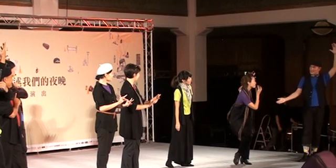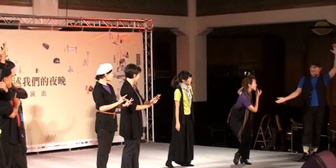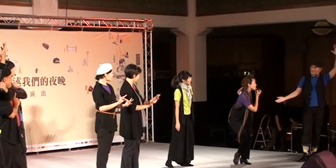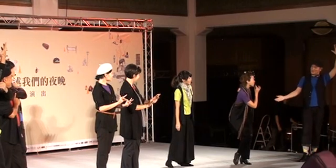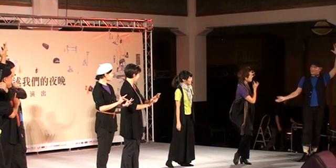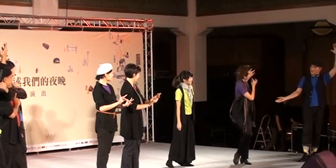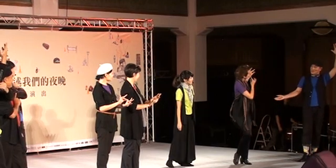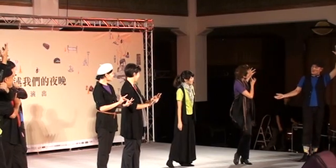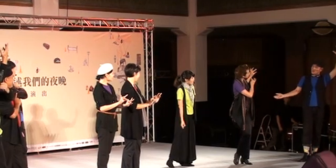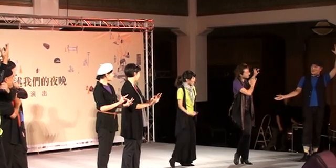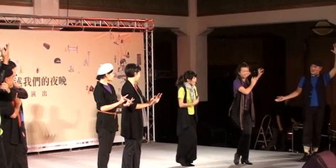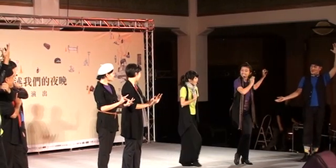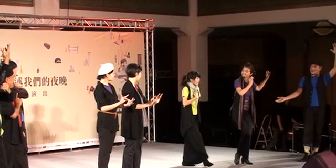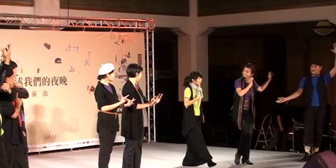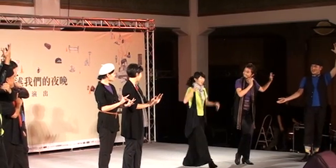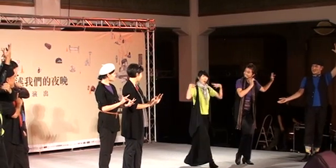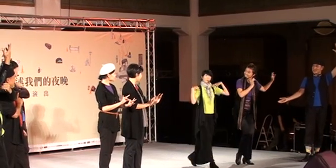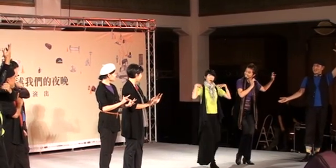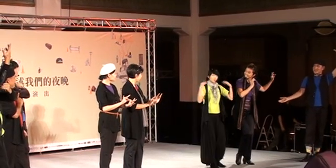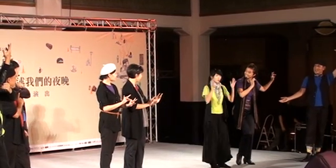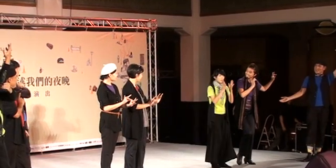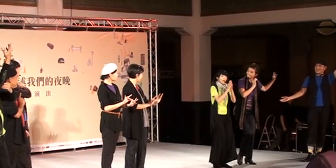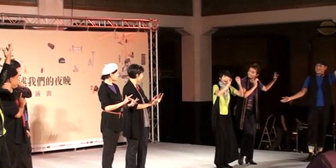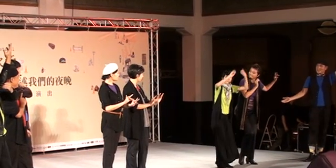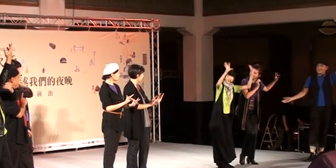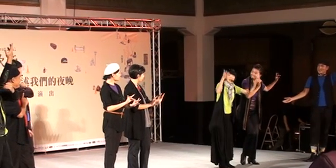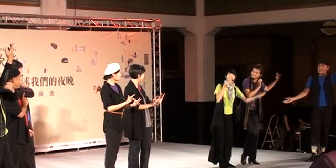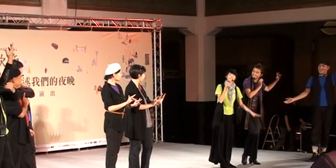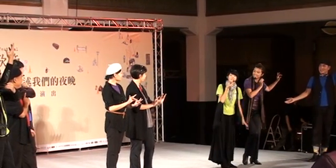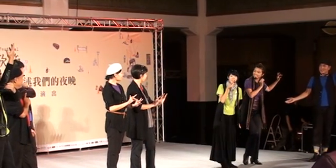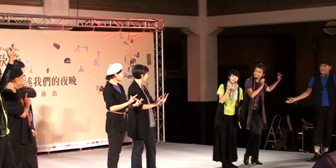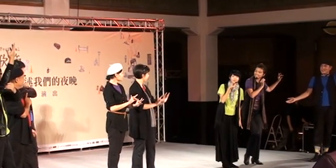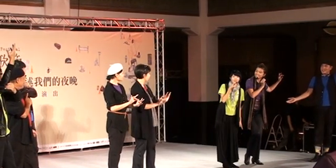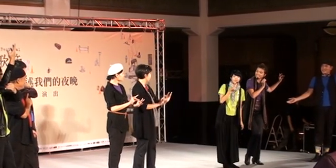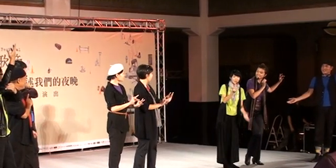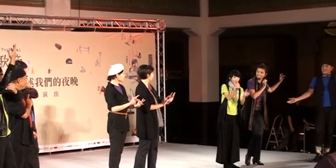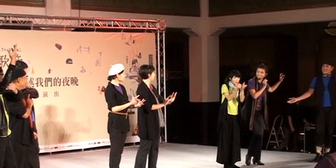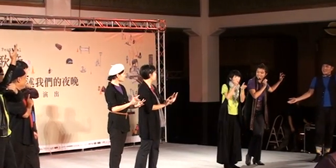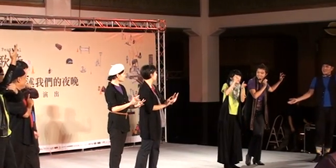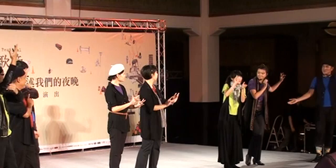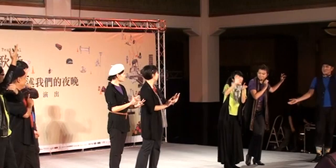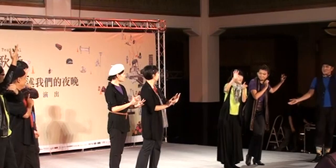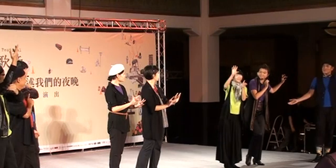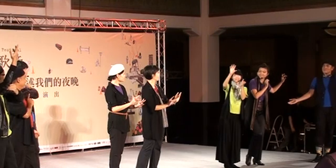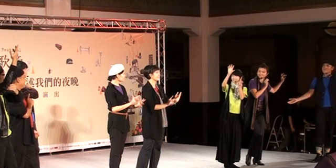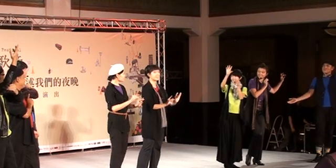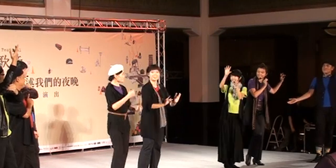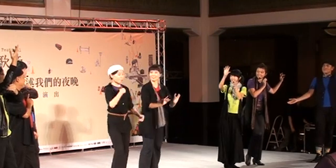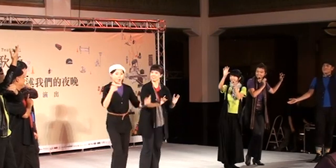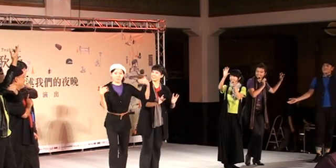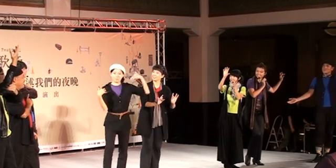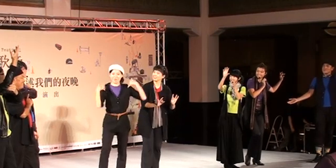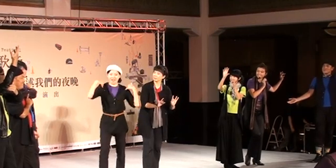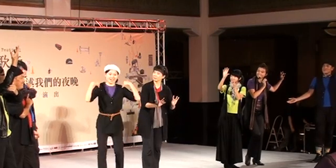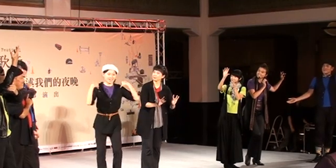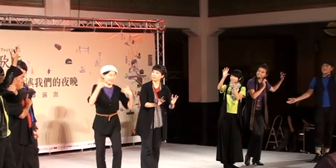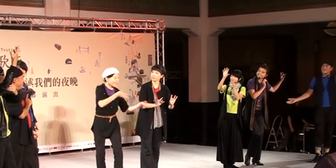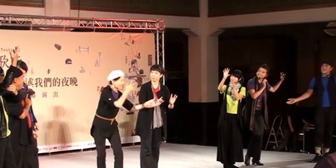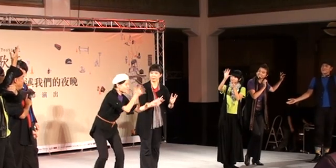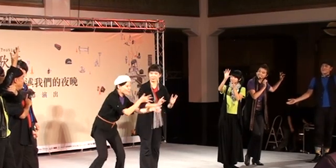笛，我忙于拍发幸福的浴霸， 我忙于采